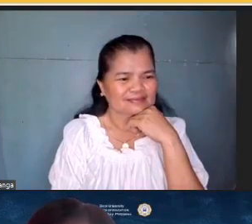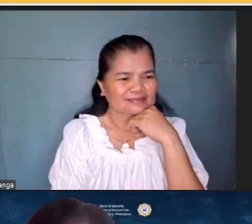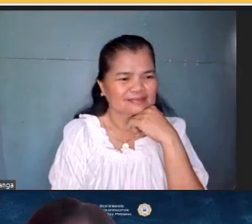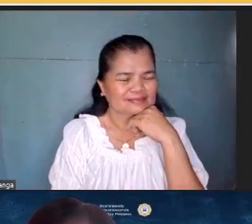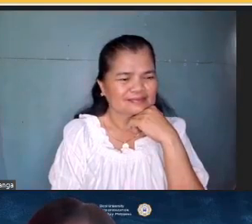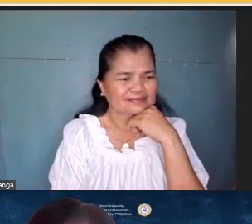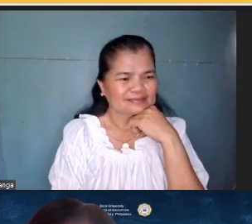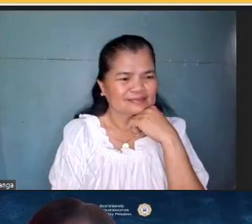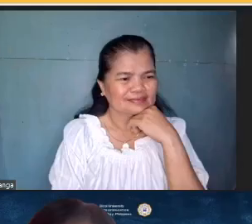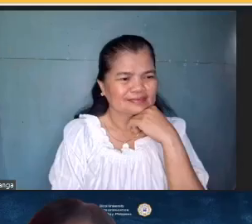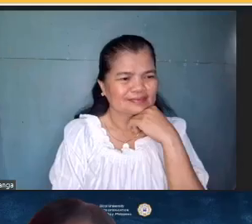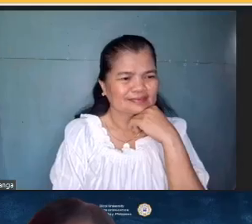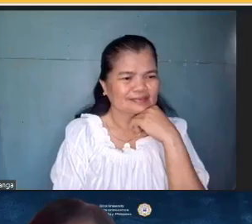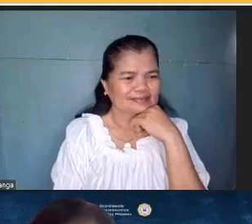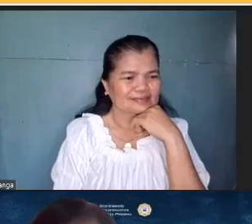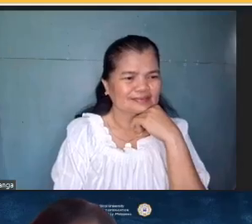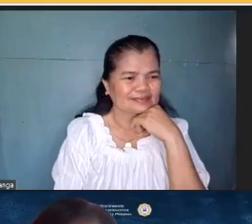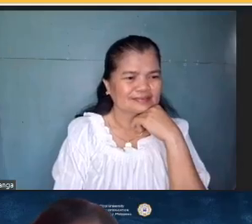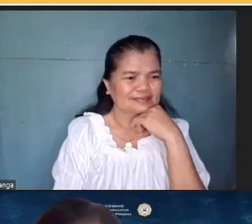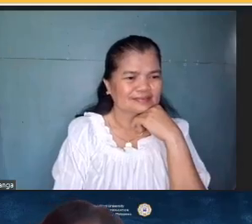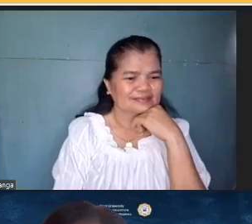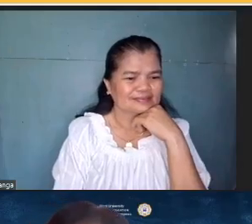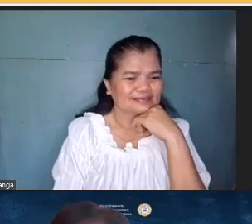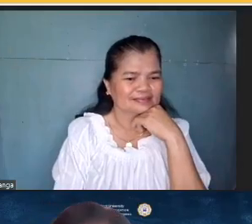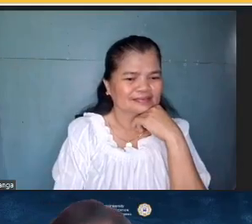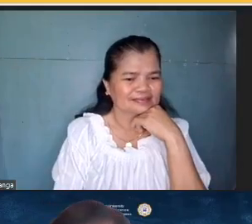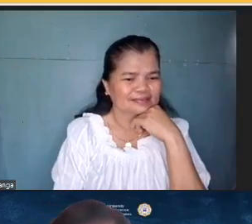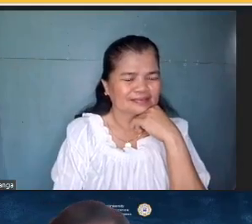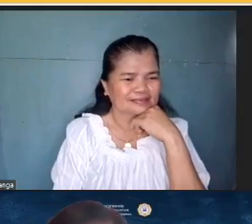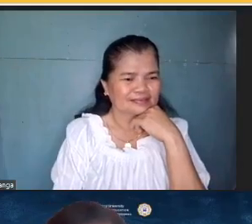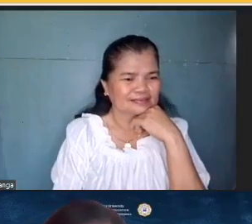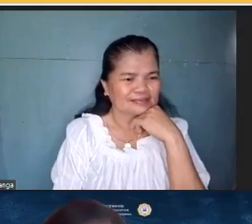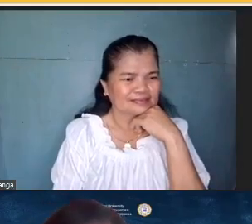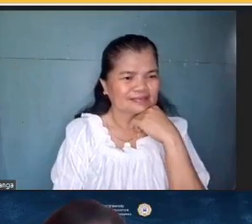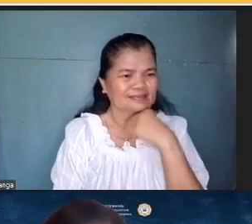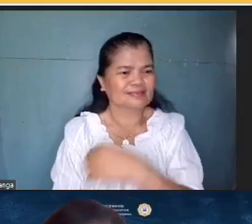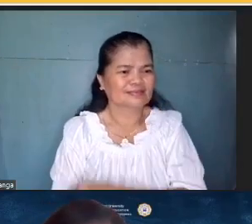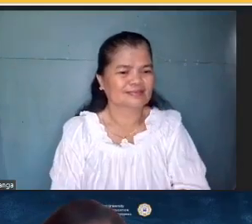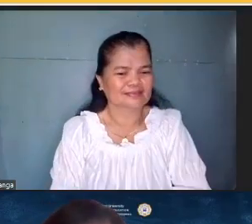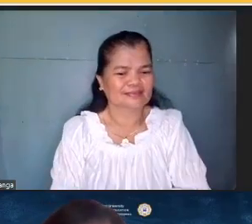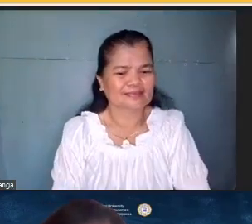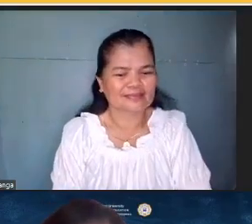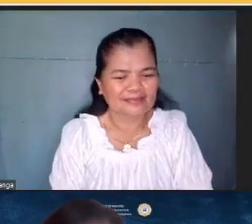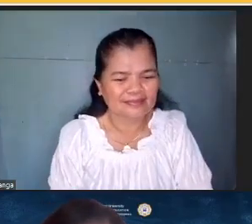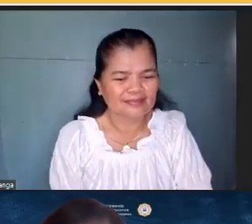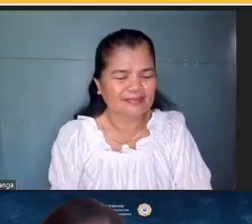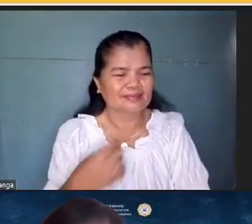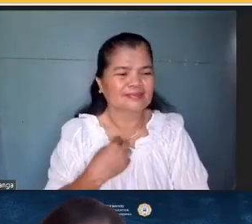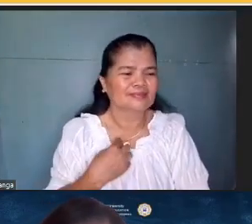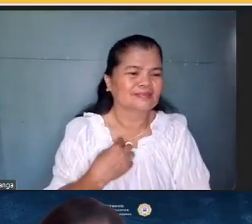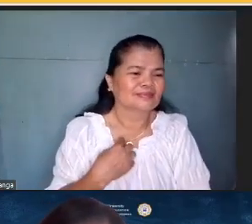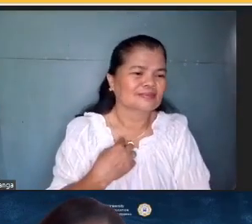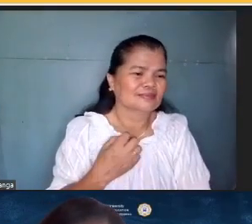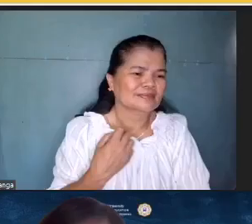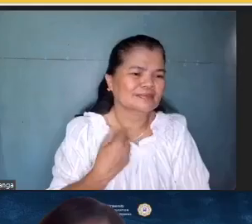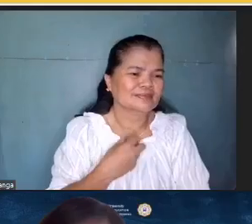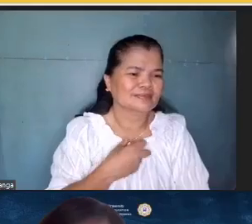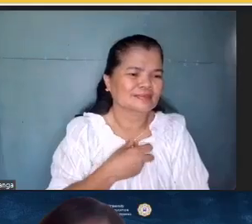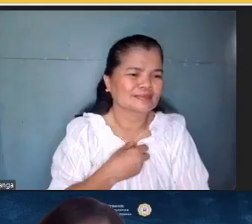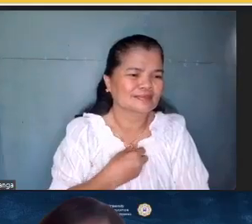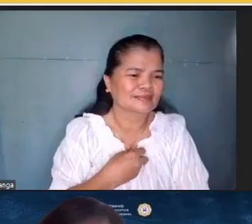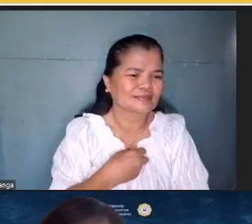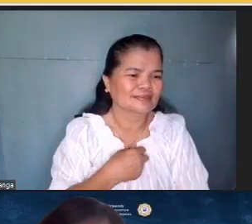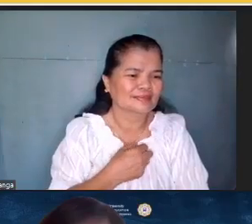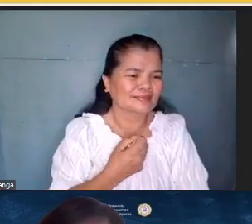saan magagamit natin ito para mas maging epektibo ang ating pagtuturo sa hinaharap. Sa pamamagitan